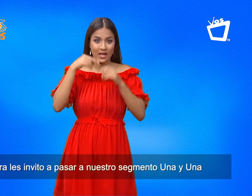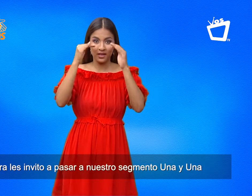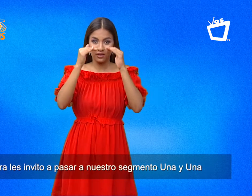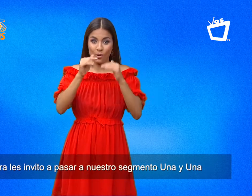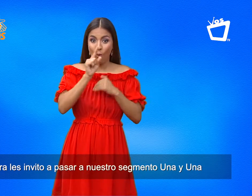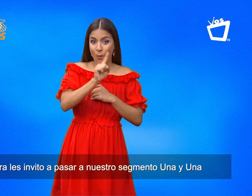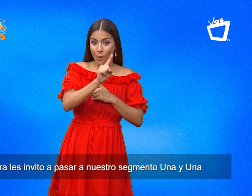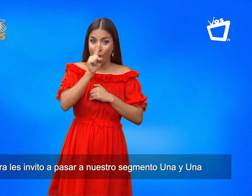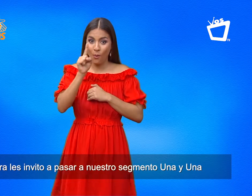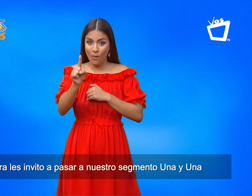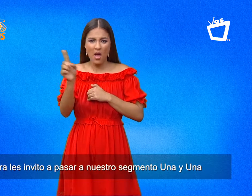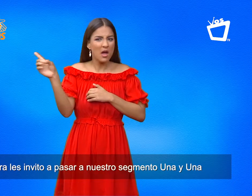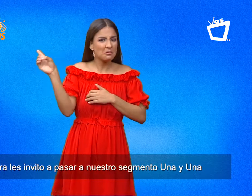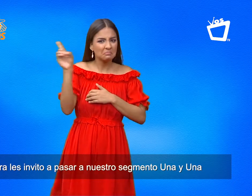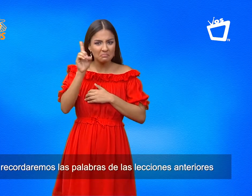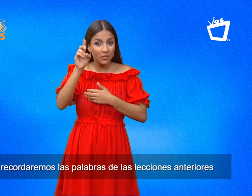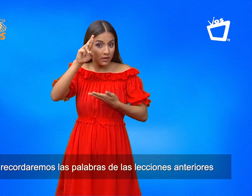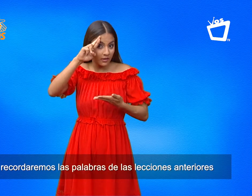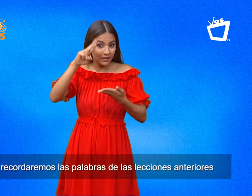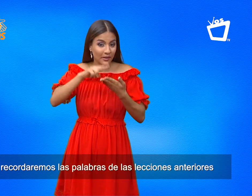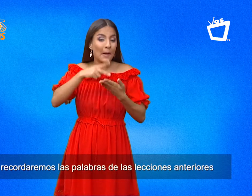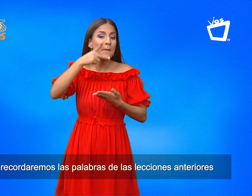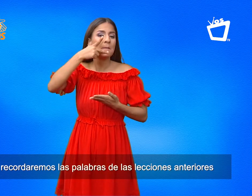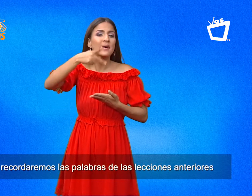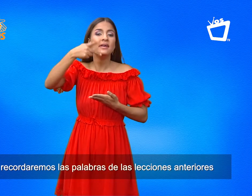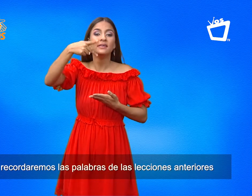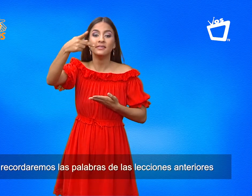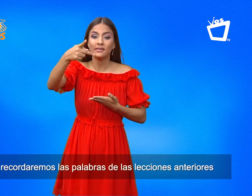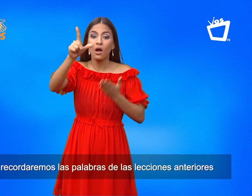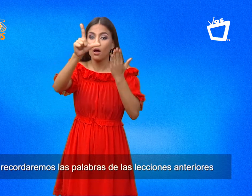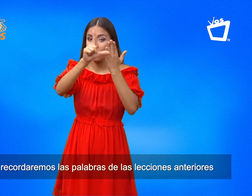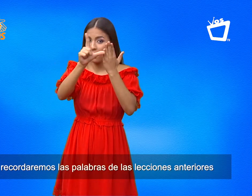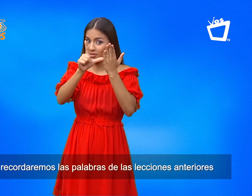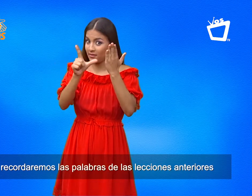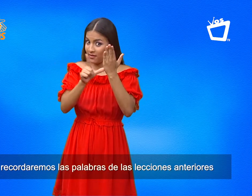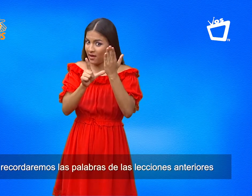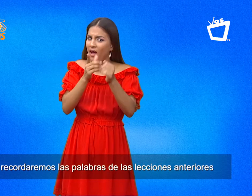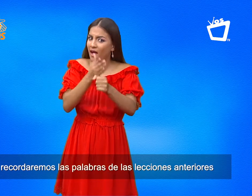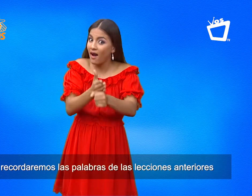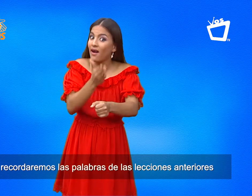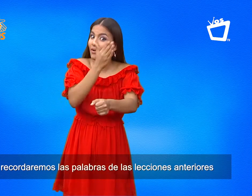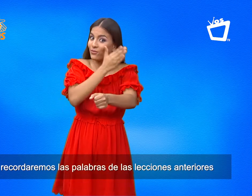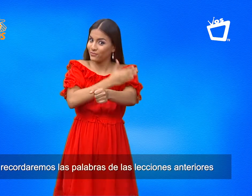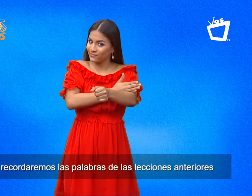segmento una y una donde recordaremos las palabras de las lecciones anteriores